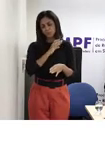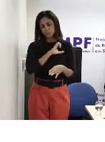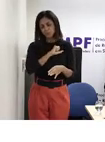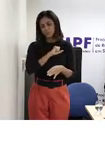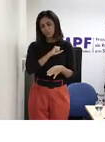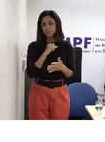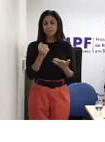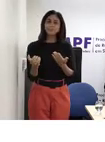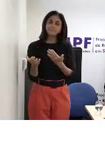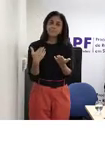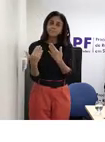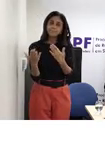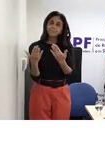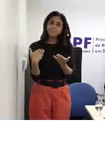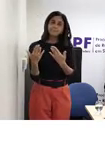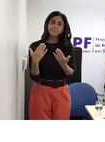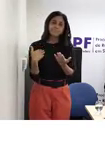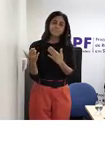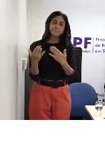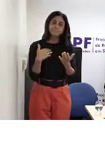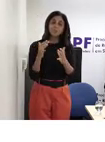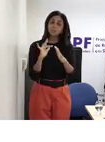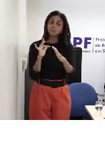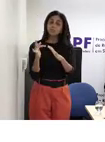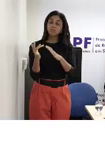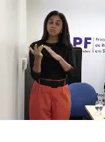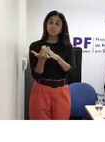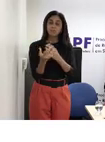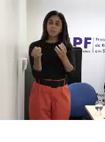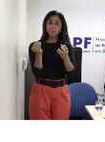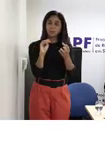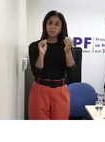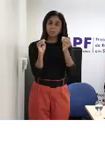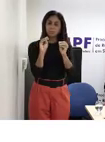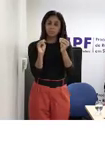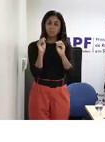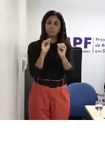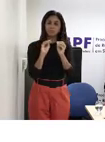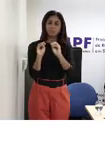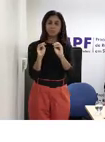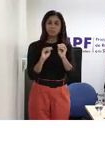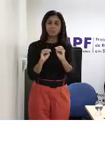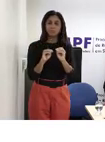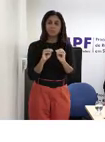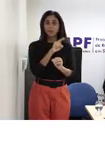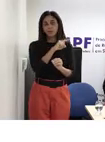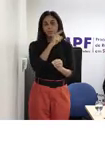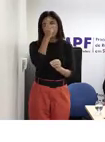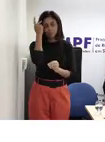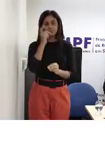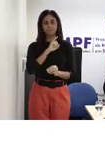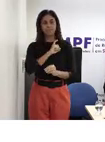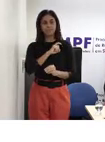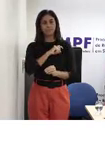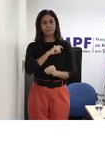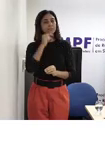acontecendo essa exposição excessiva na internet que tá fazendo com que eles o criminoso é a mente